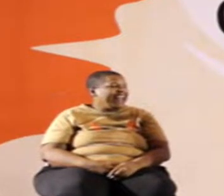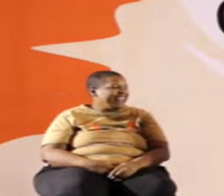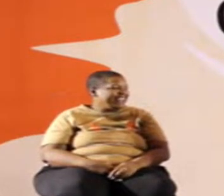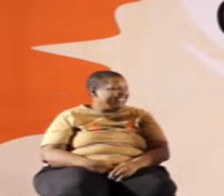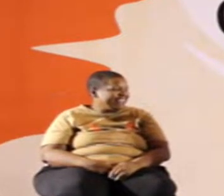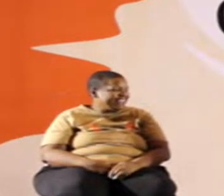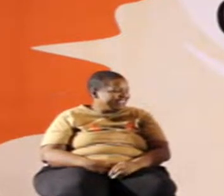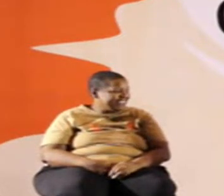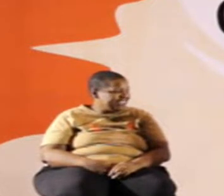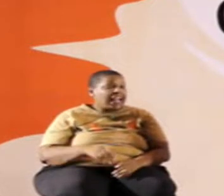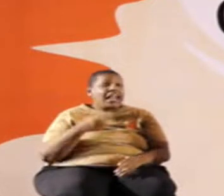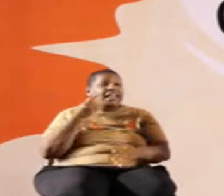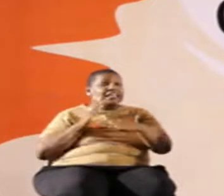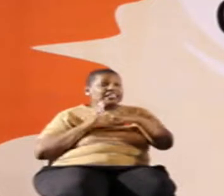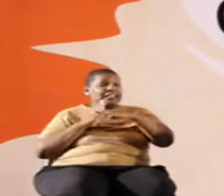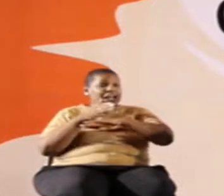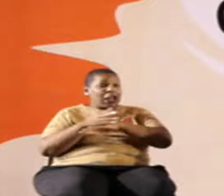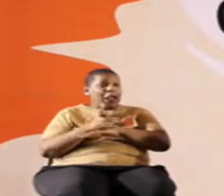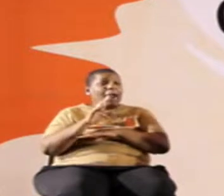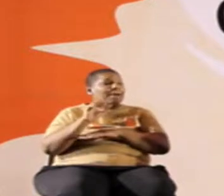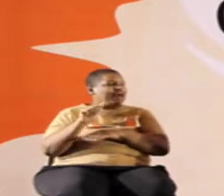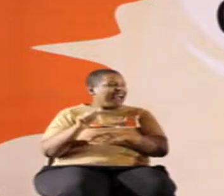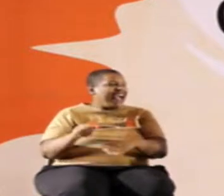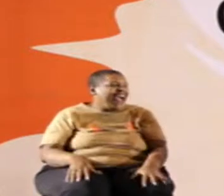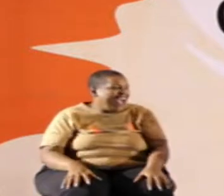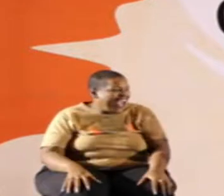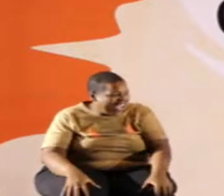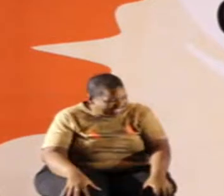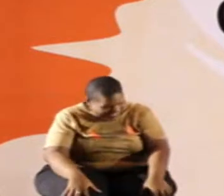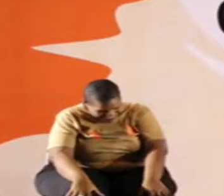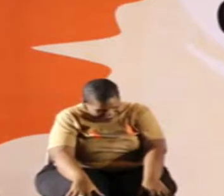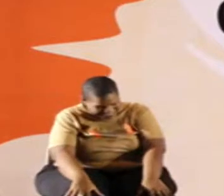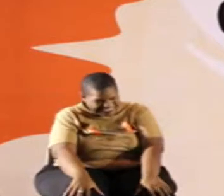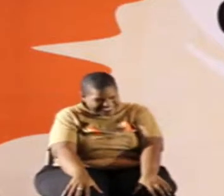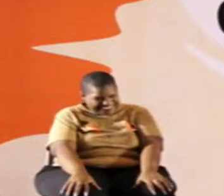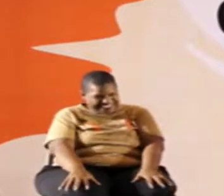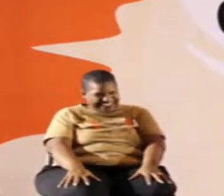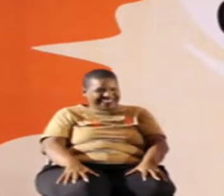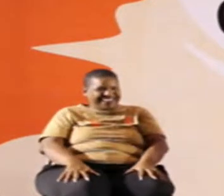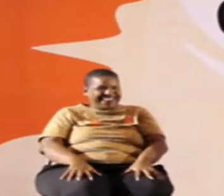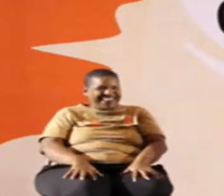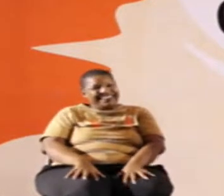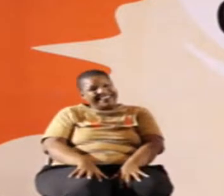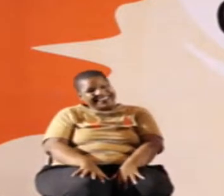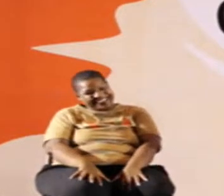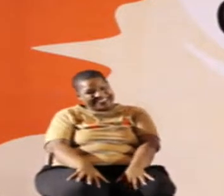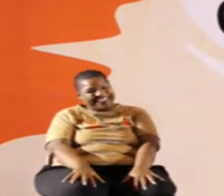que transcende barreiras. Ah. Viu? É.